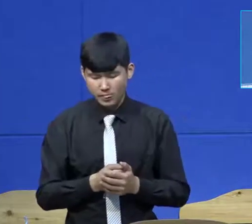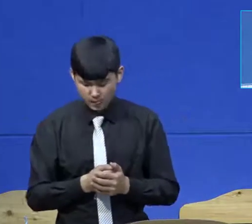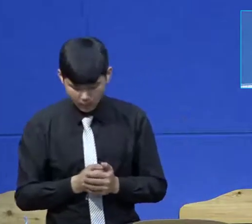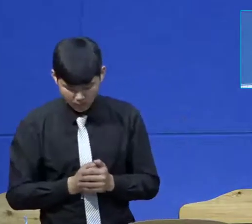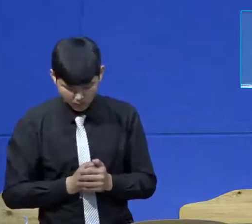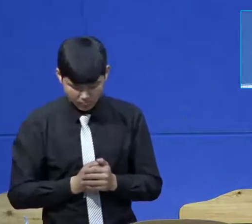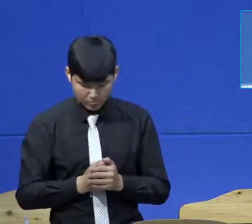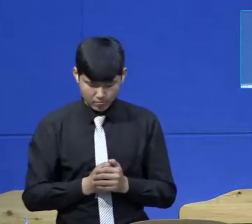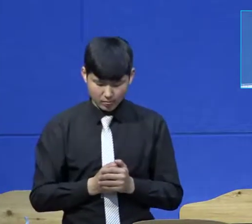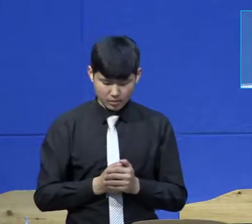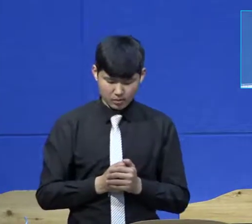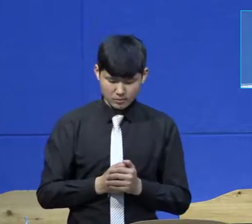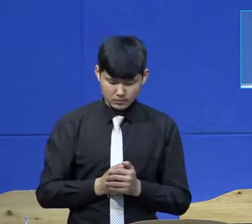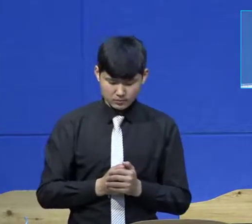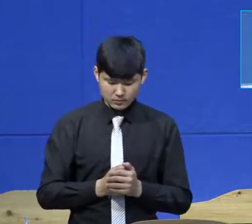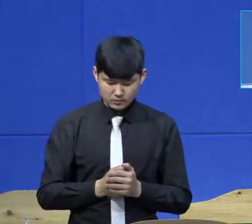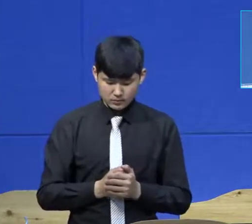цус.